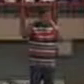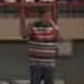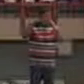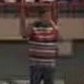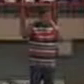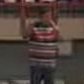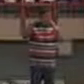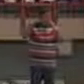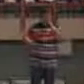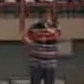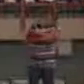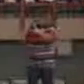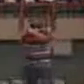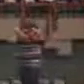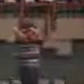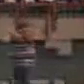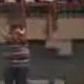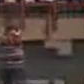não é isso?